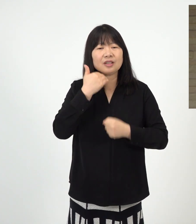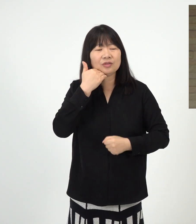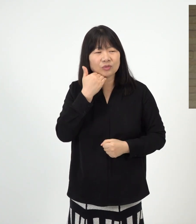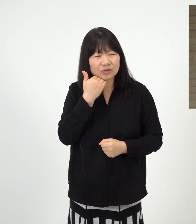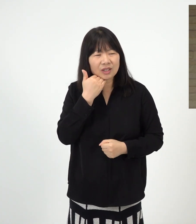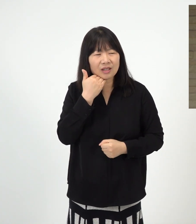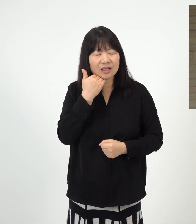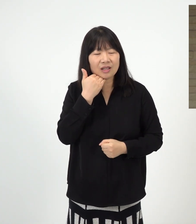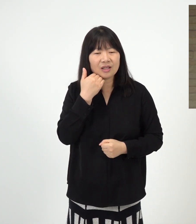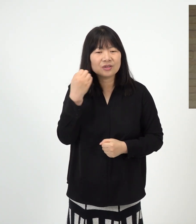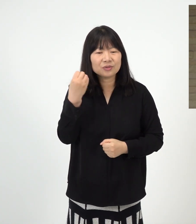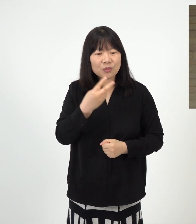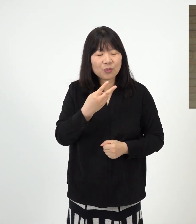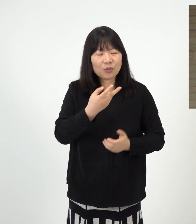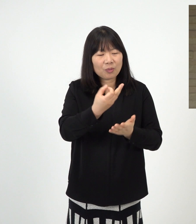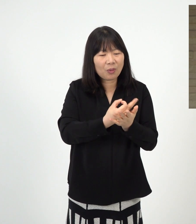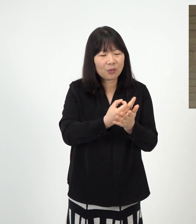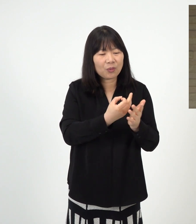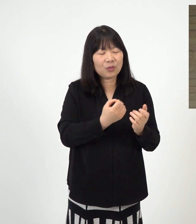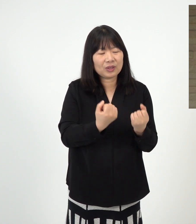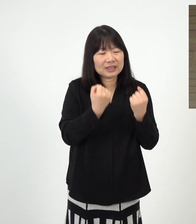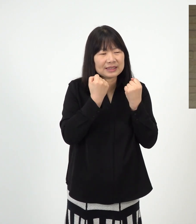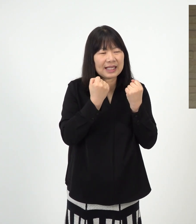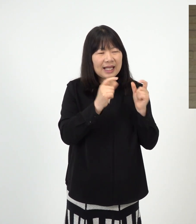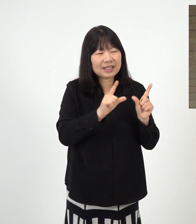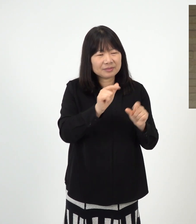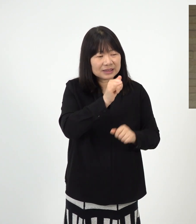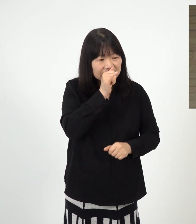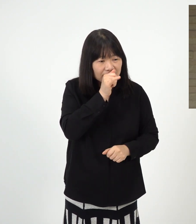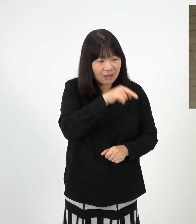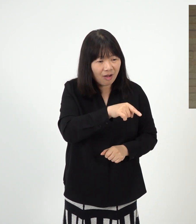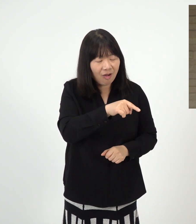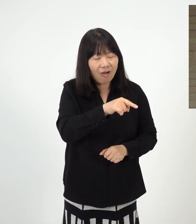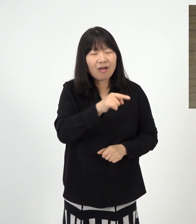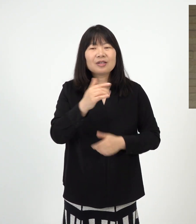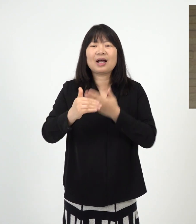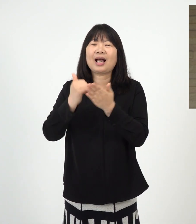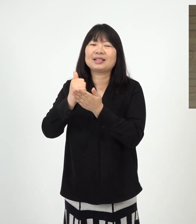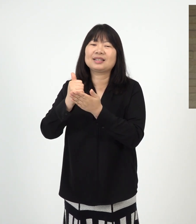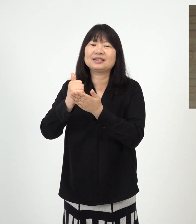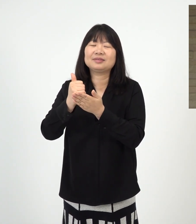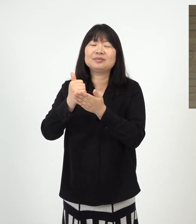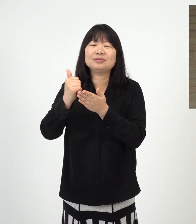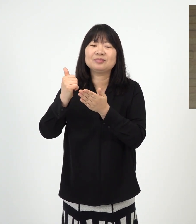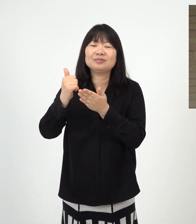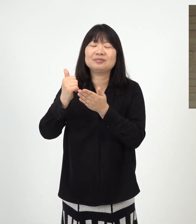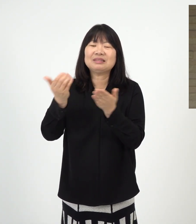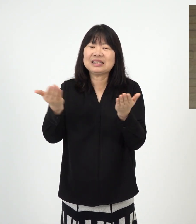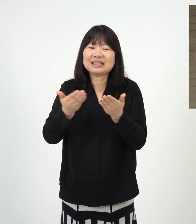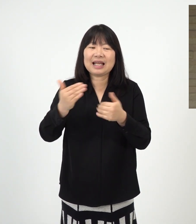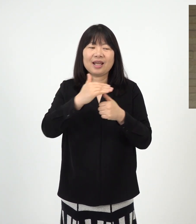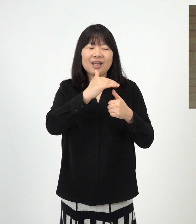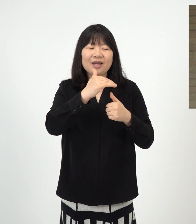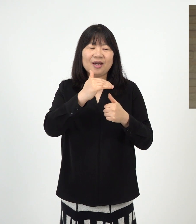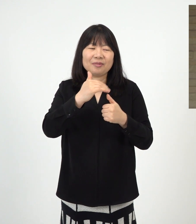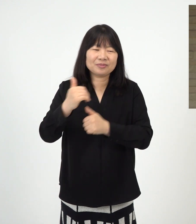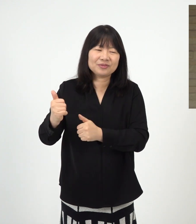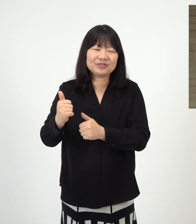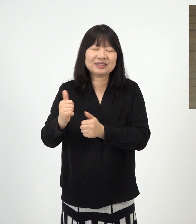또 먹고 살 수 있다면 여러분들이 하나님 앞에 쓰임받은 거예요. 도구가 된